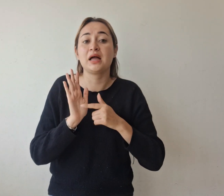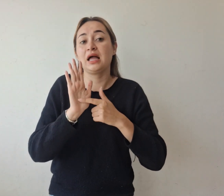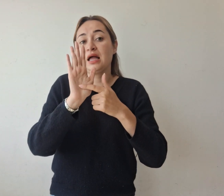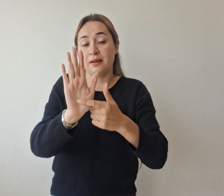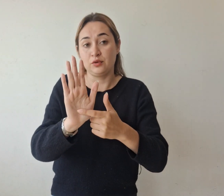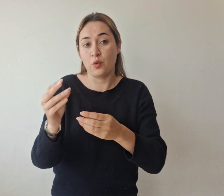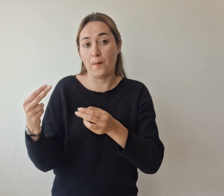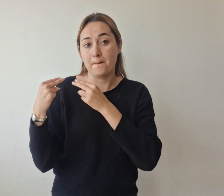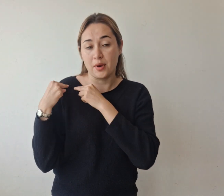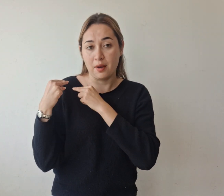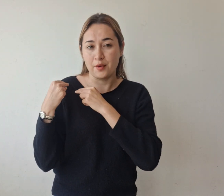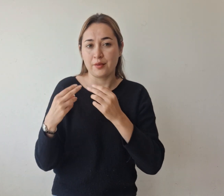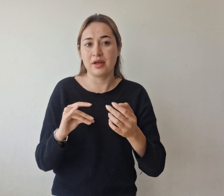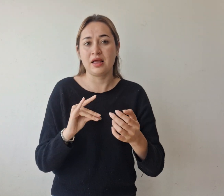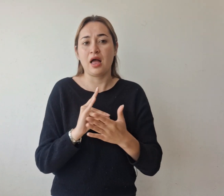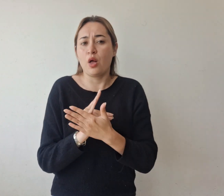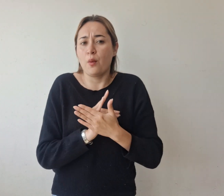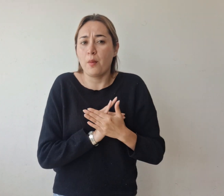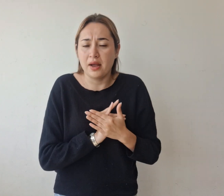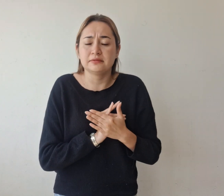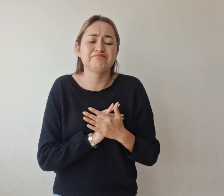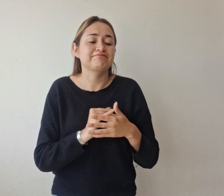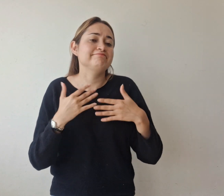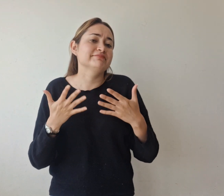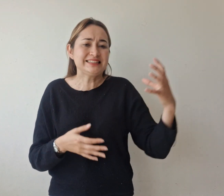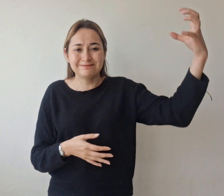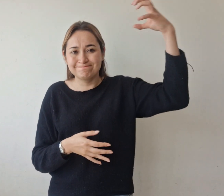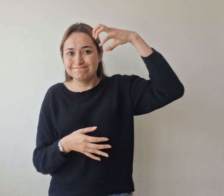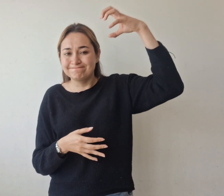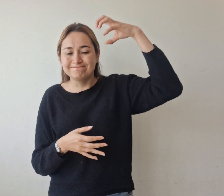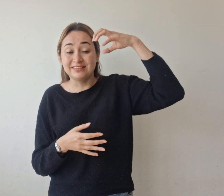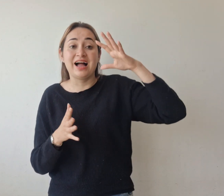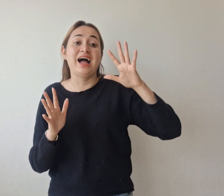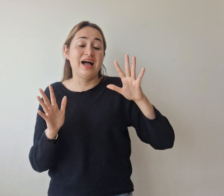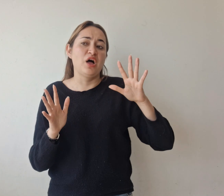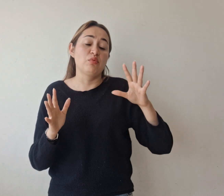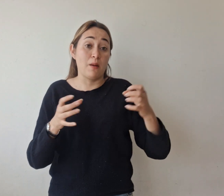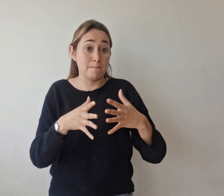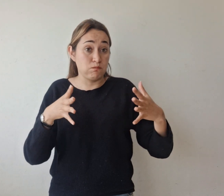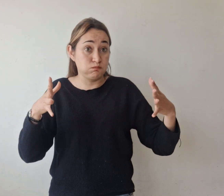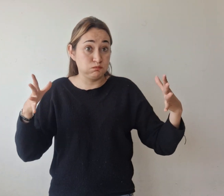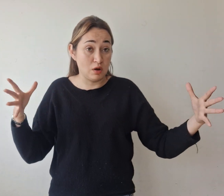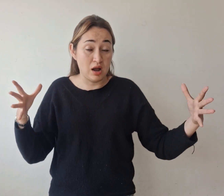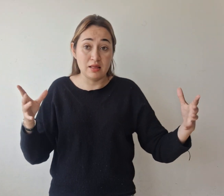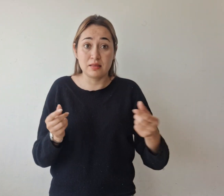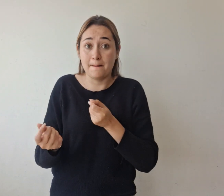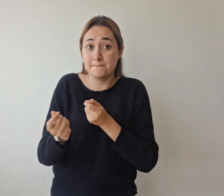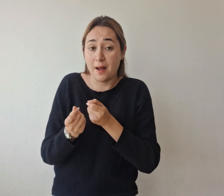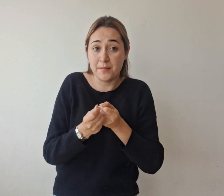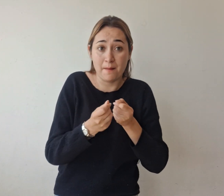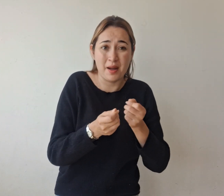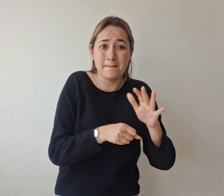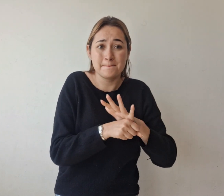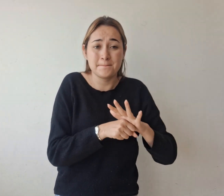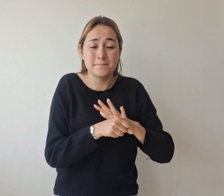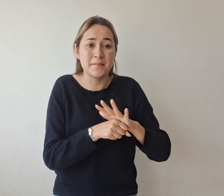responsable a pesar de la lluvia Tuvimos una gran afluencia de vecinos de los barrios Concepción alta